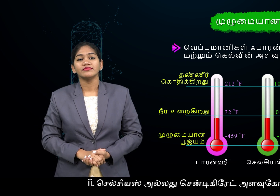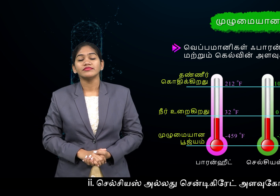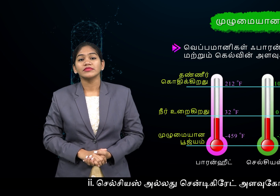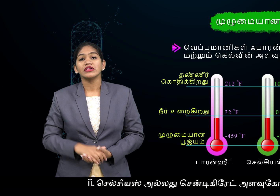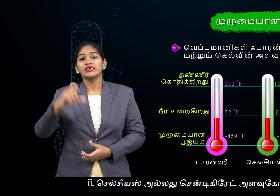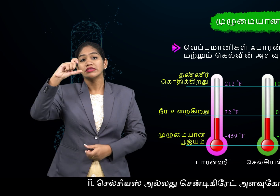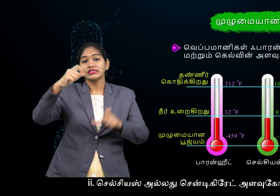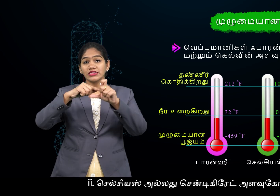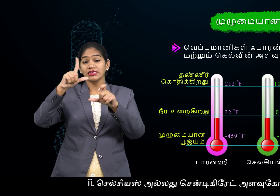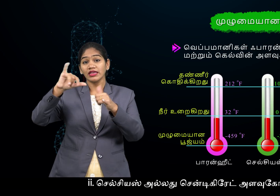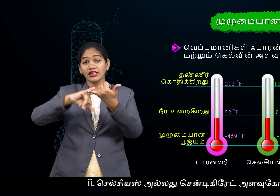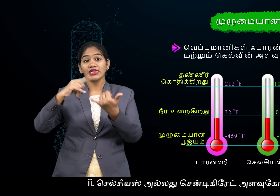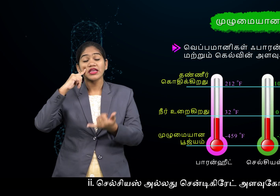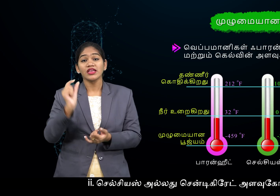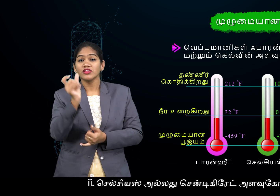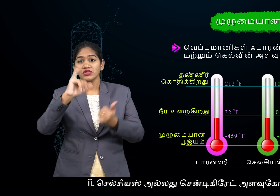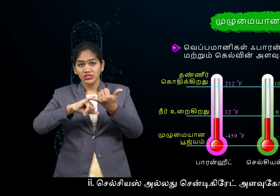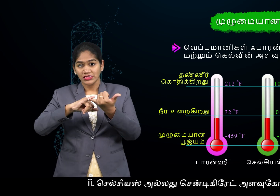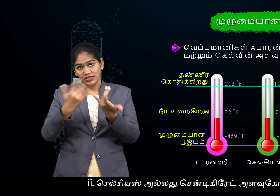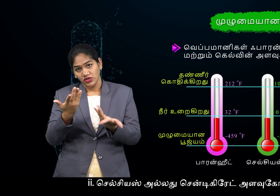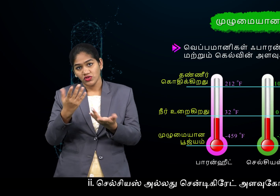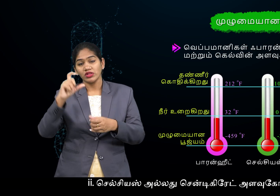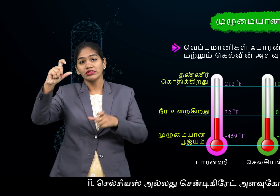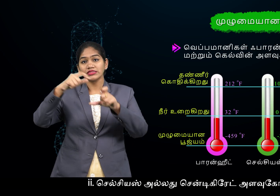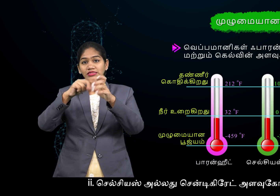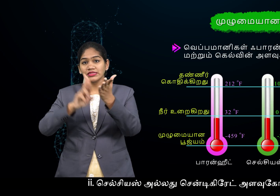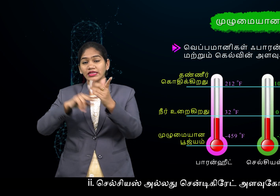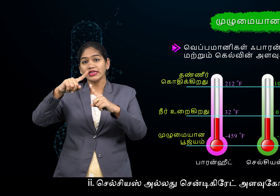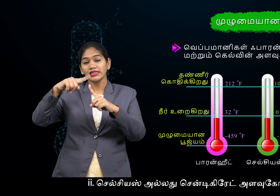2. செல்சியஸ் அல்லது சென்டிகிரேட் அளவுகோல்.